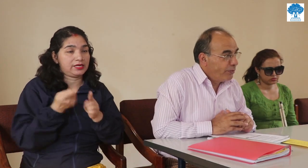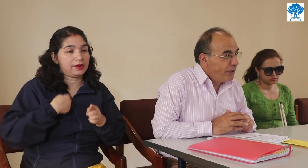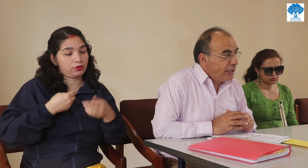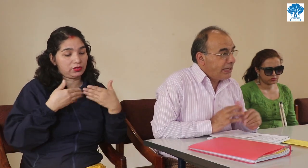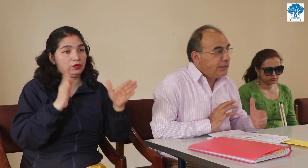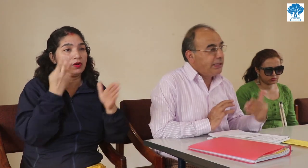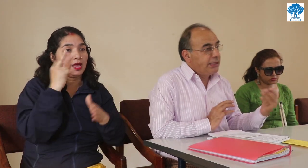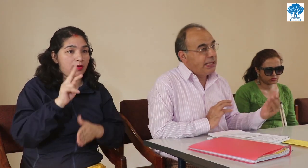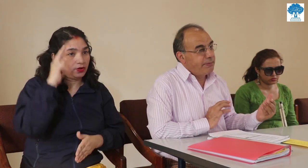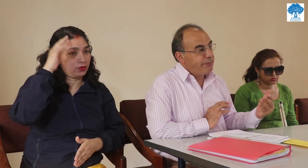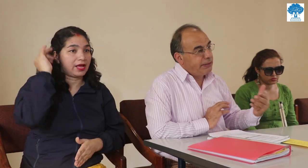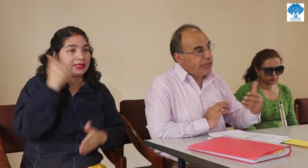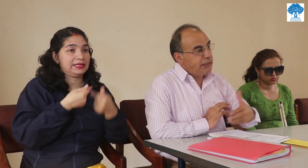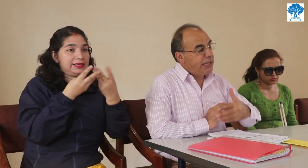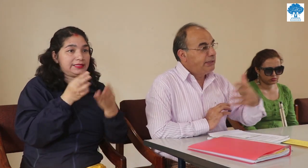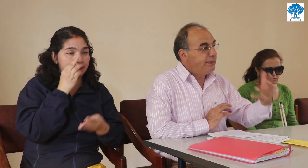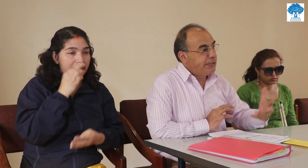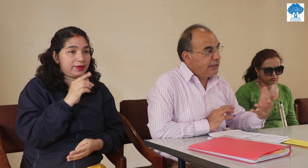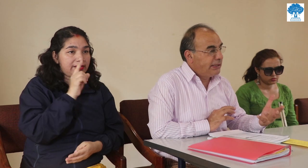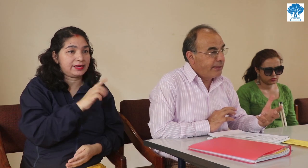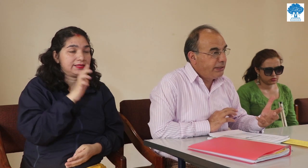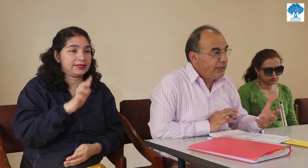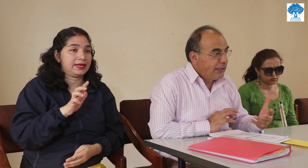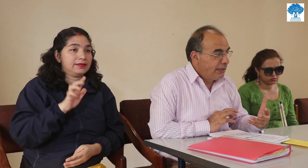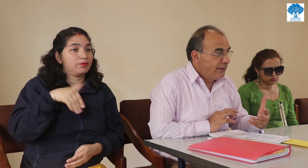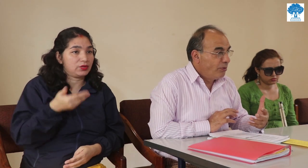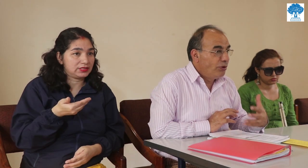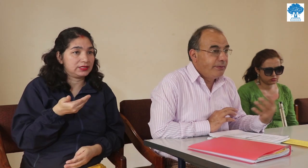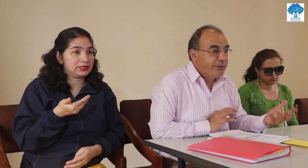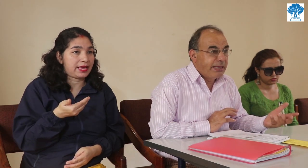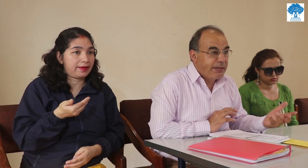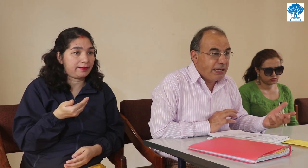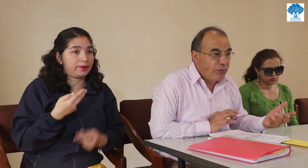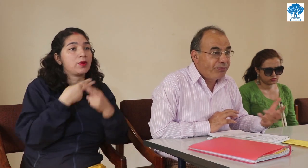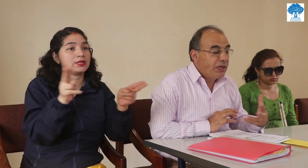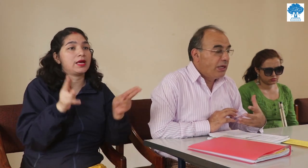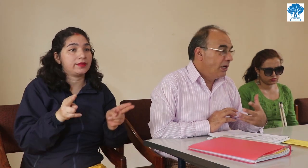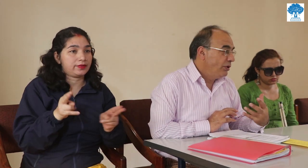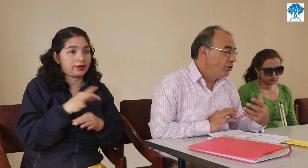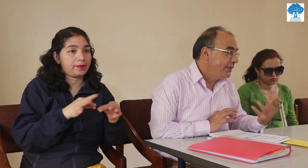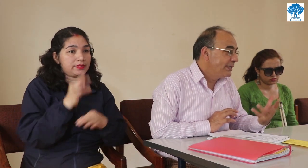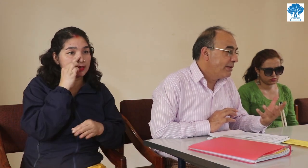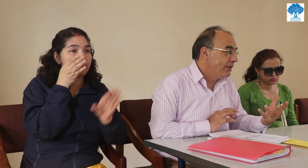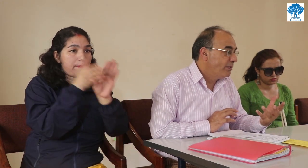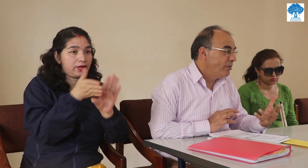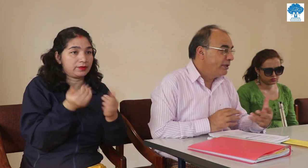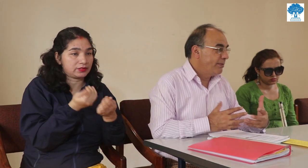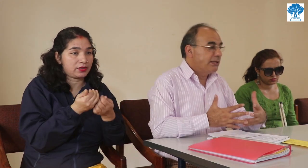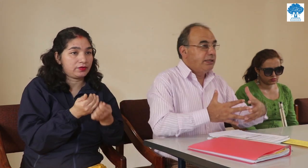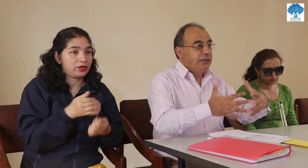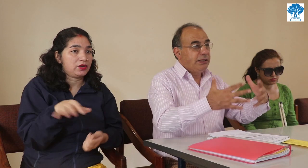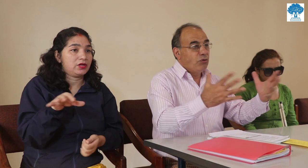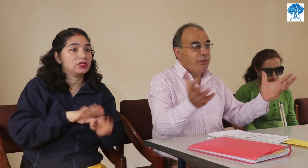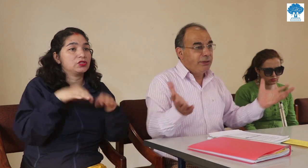अप भयो राजनीतिक हिसाबमा पनि 1990 पछाडि चाहिँ हामी बहुदलीय व्यवस्थामा थाल्यौँ यो सबै हिसाबले के भयो भने